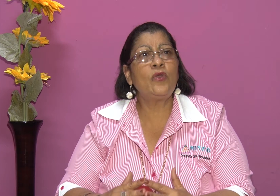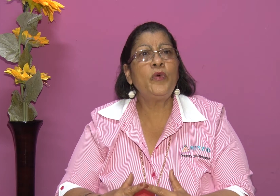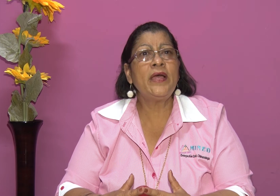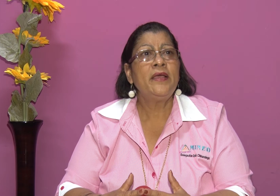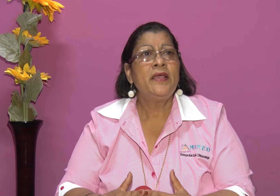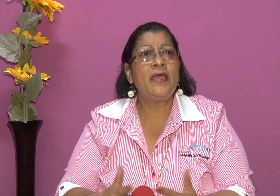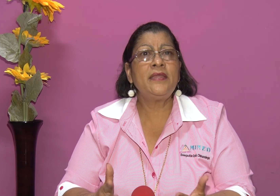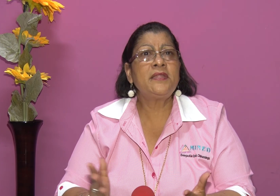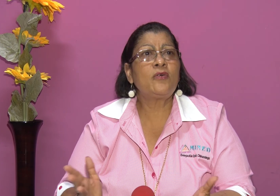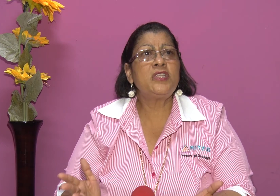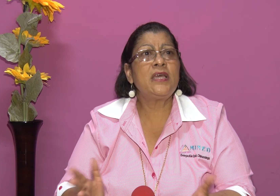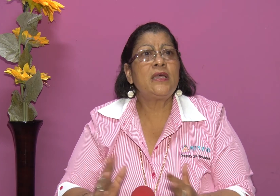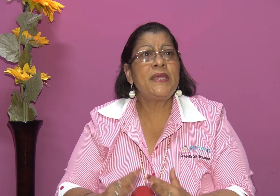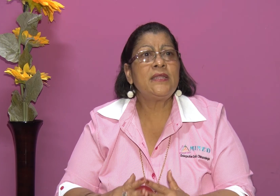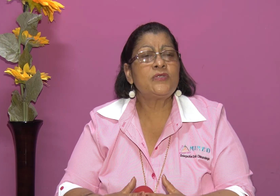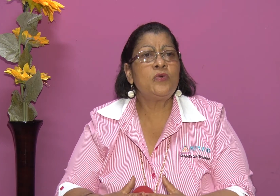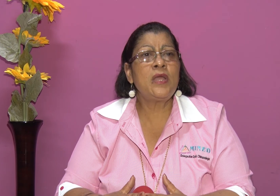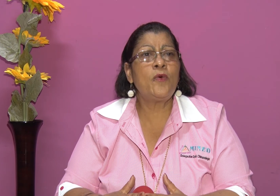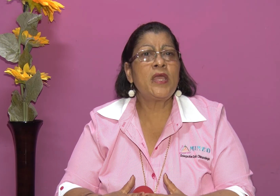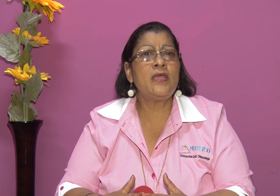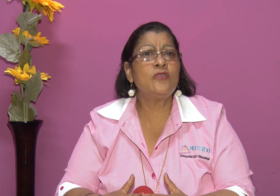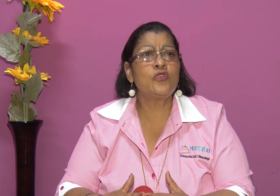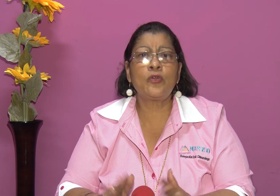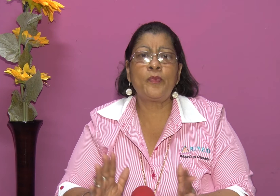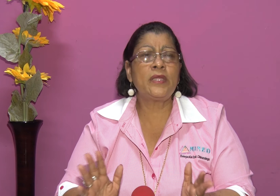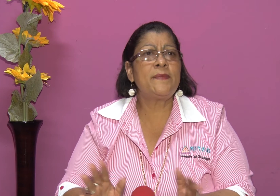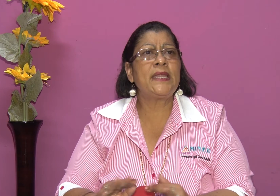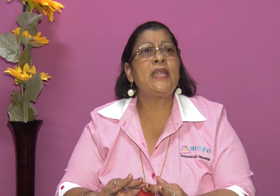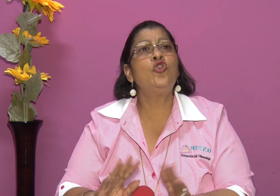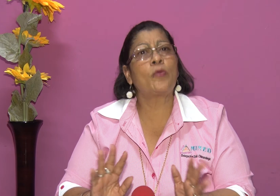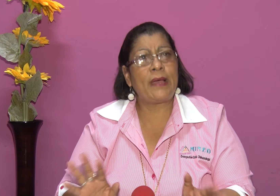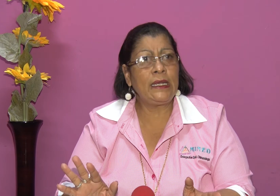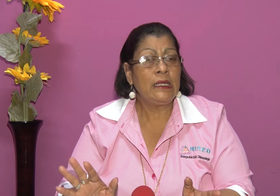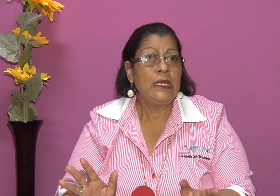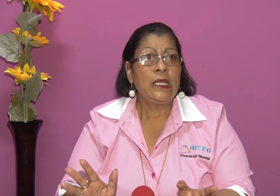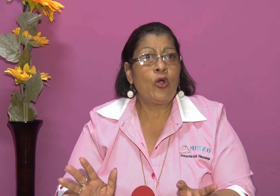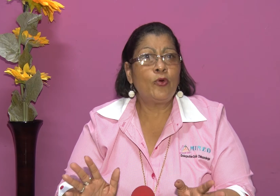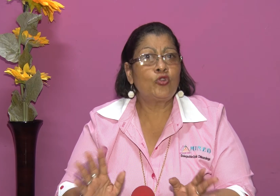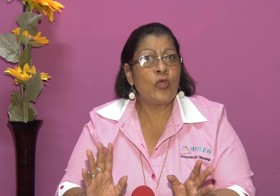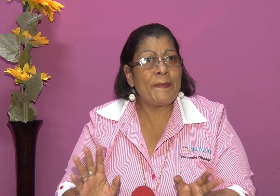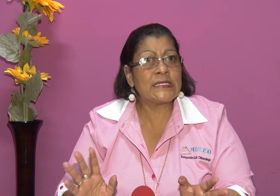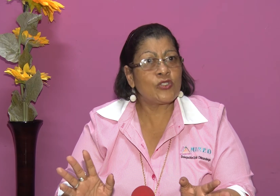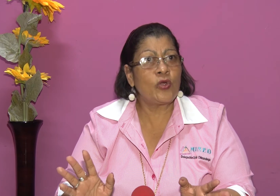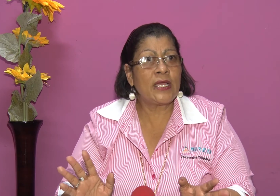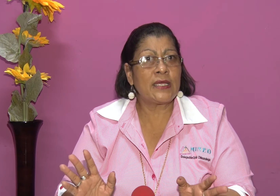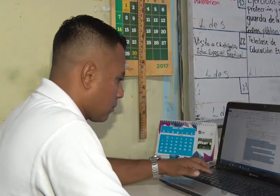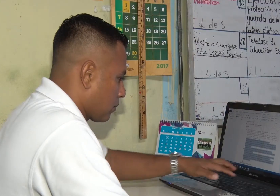saluda. Entra cotidianamente a sus labores y nosotros, pues, de manera normal, como toda persona que entra aquí